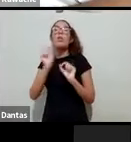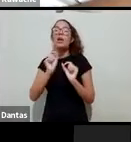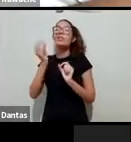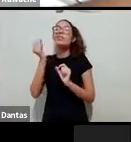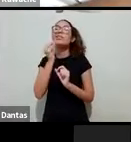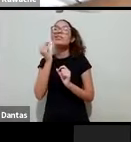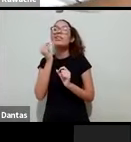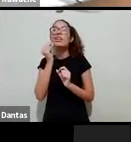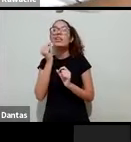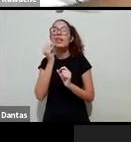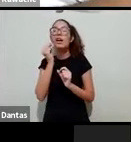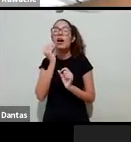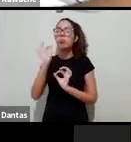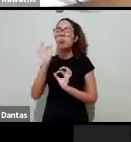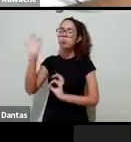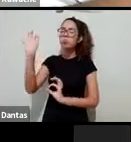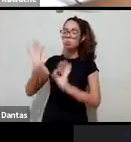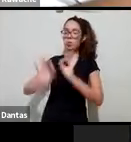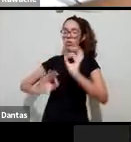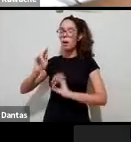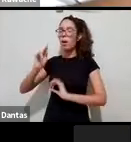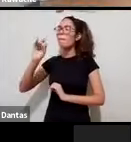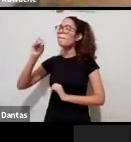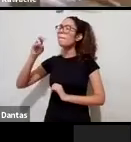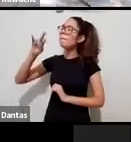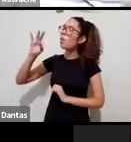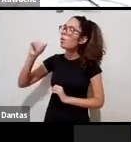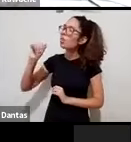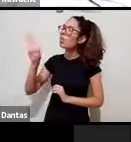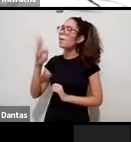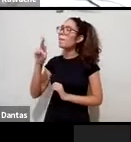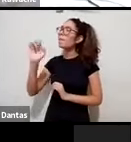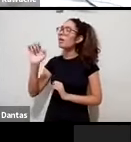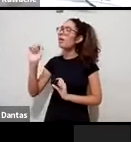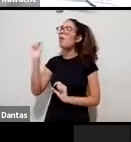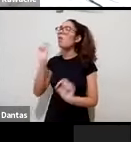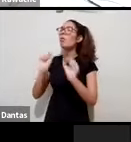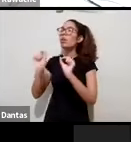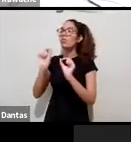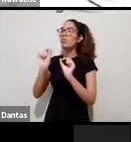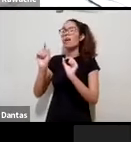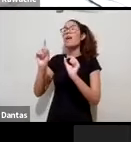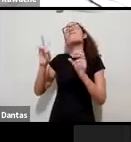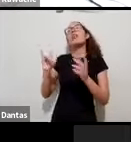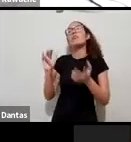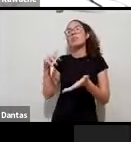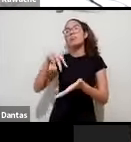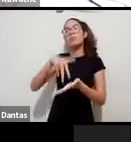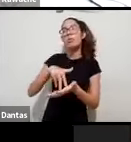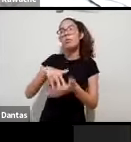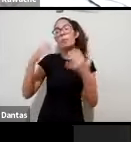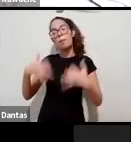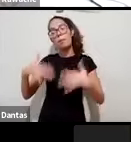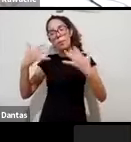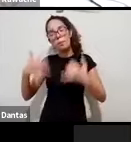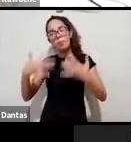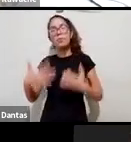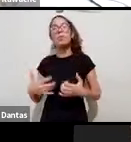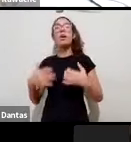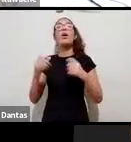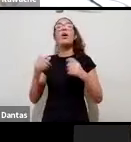nessa roda de conversa. É um pontapé, de fato. Né? A Esther vai ocupar uns minutinhos, o Bob também, eles vão servir